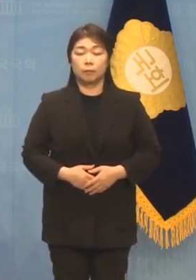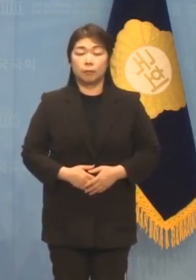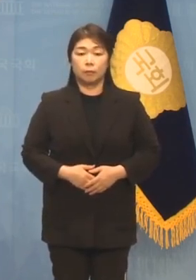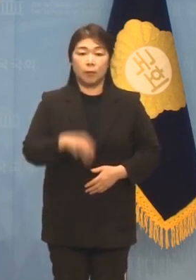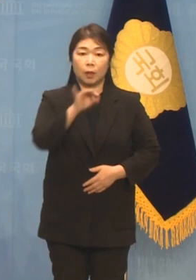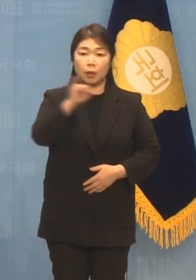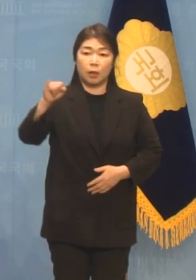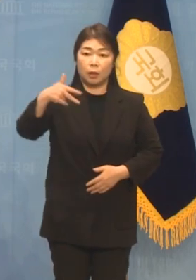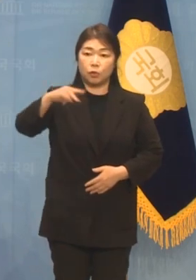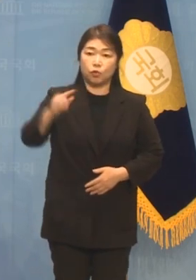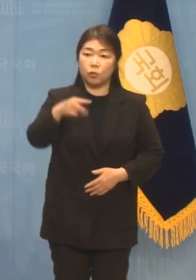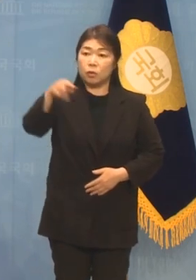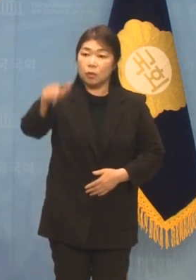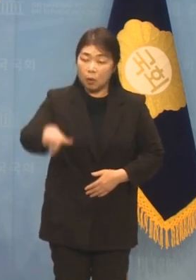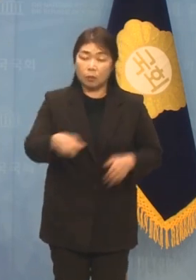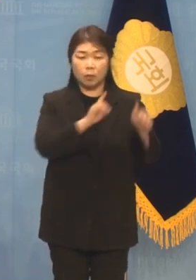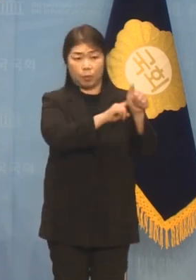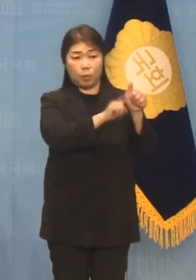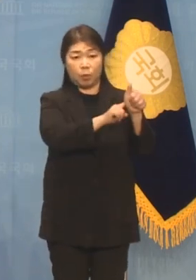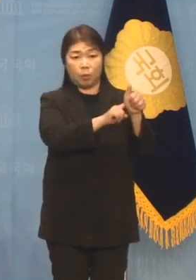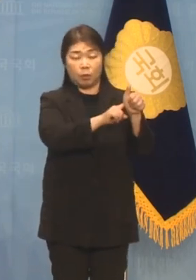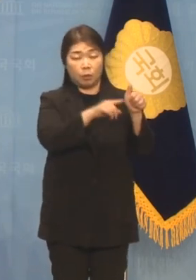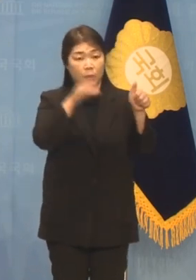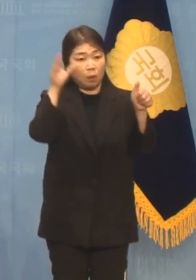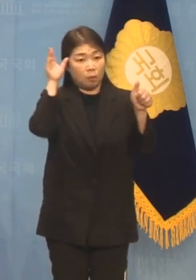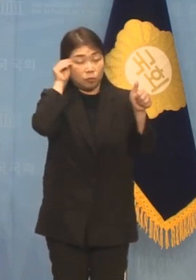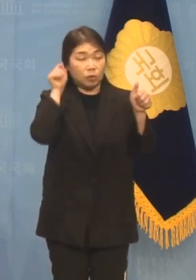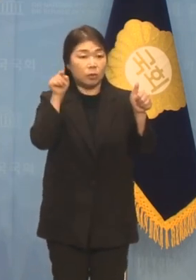이준석 대표, 무지는 자랑이 아닙니다.